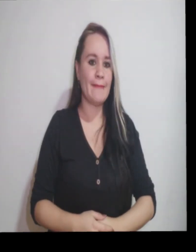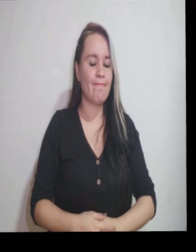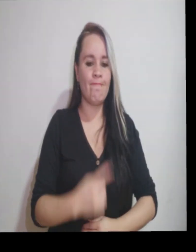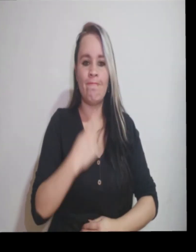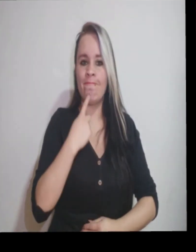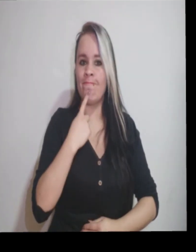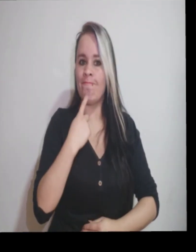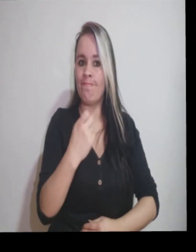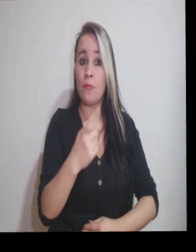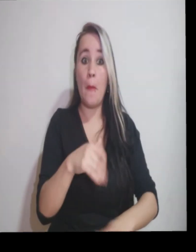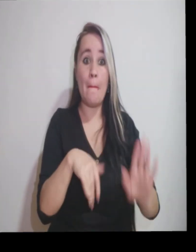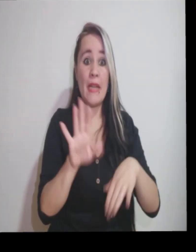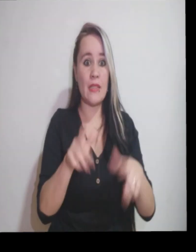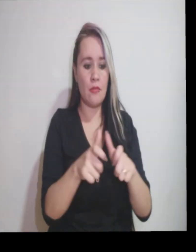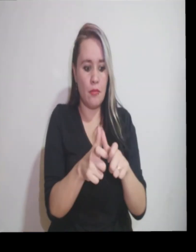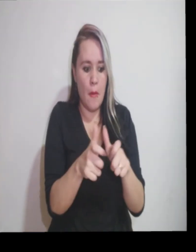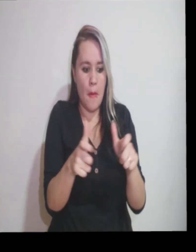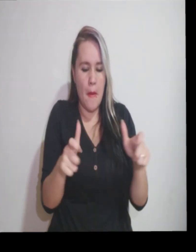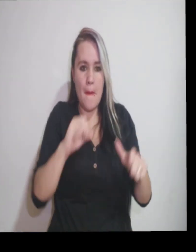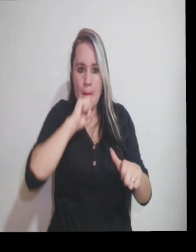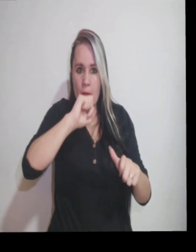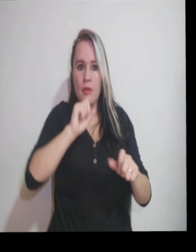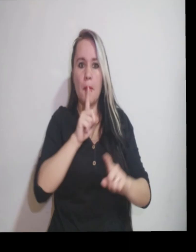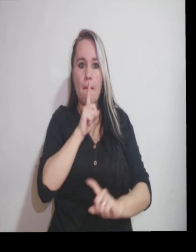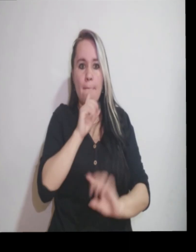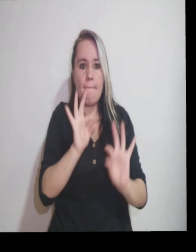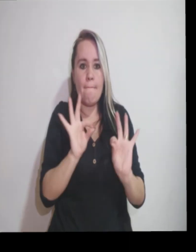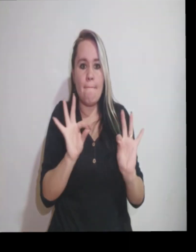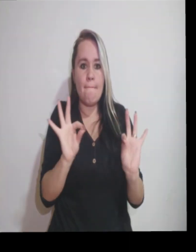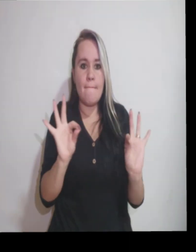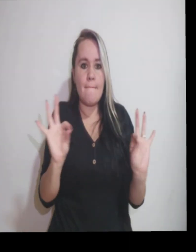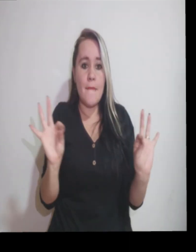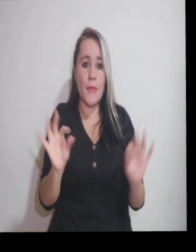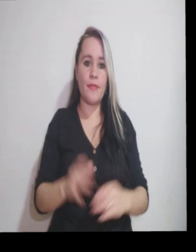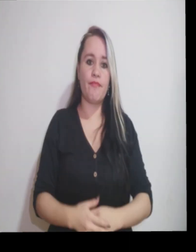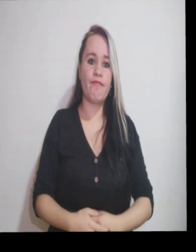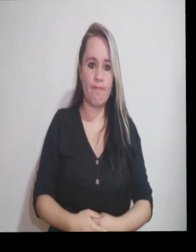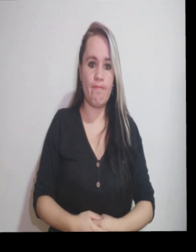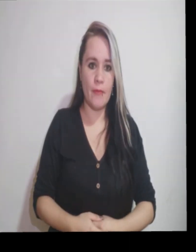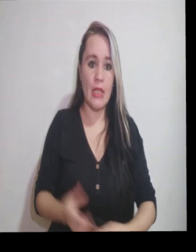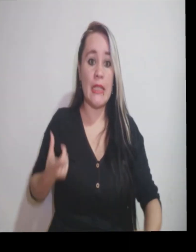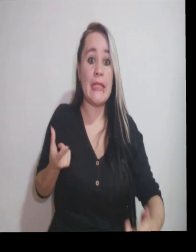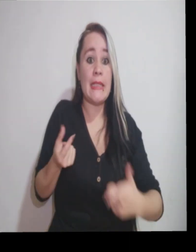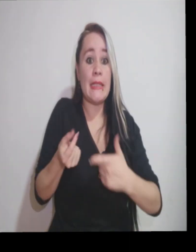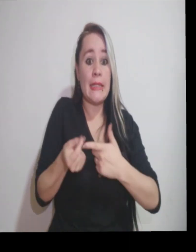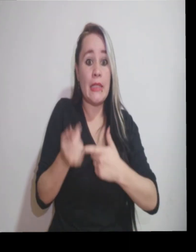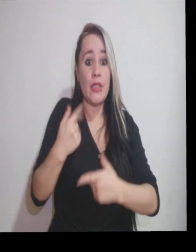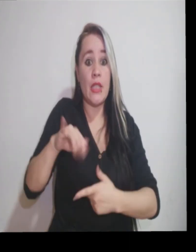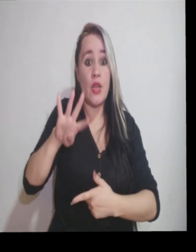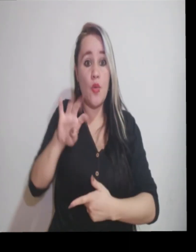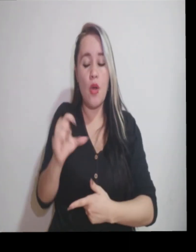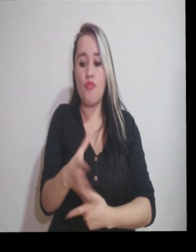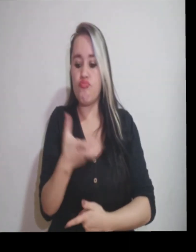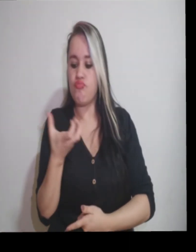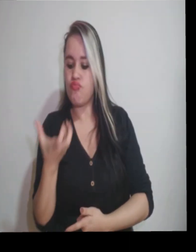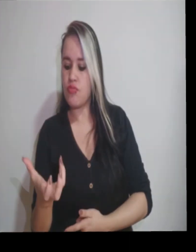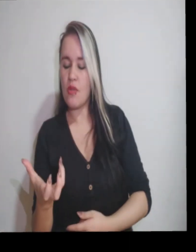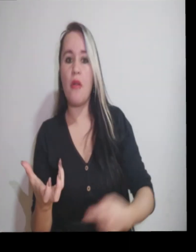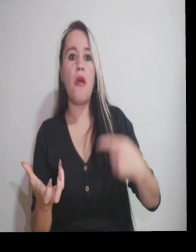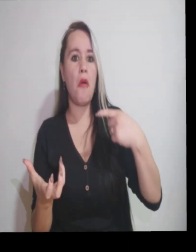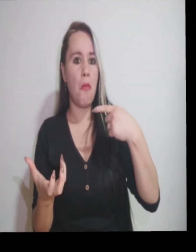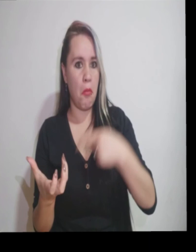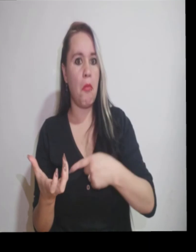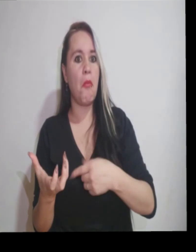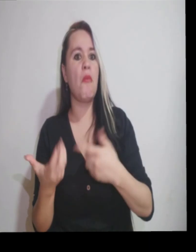la solidaridad, la democracia, es muy difícil. Entonces, todo el siglo XIX, en el fondo, es